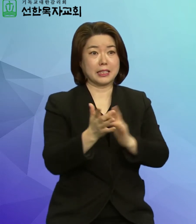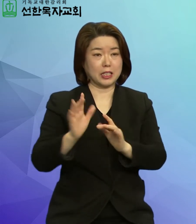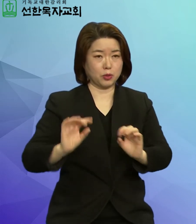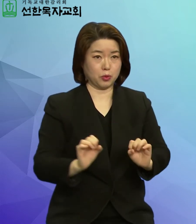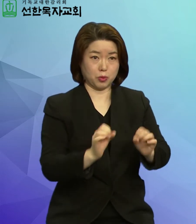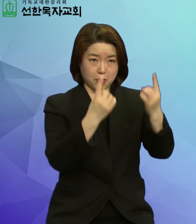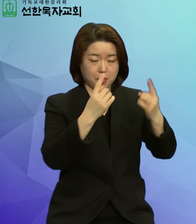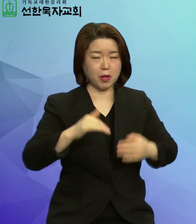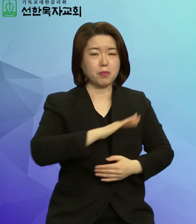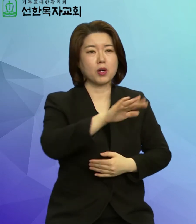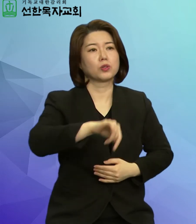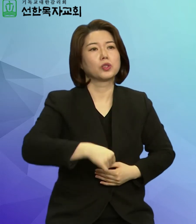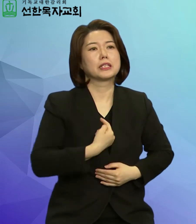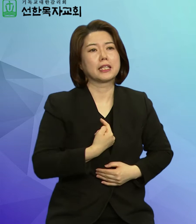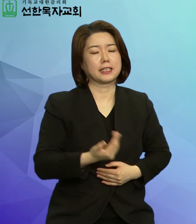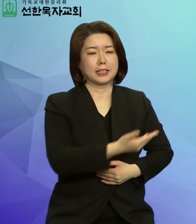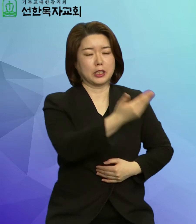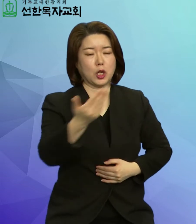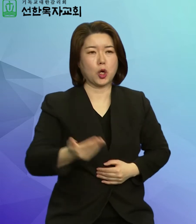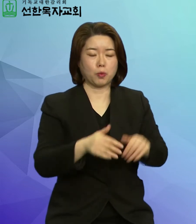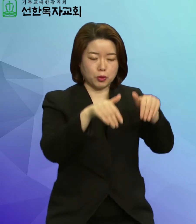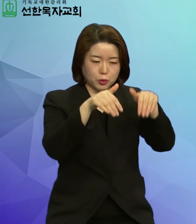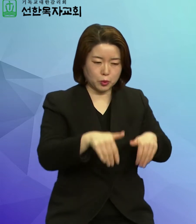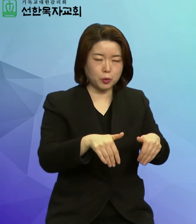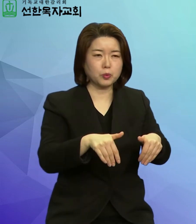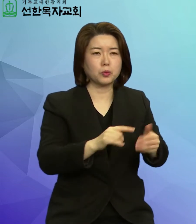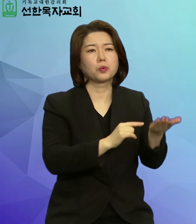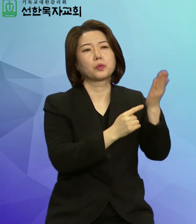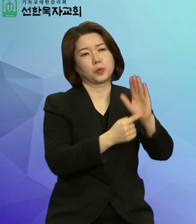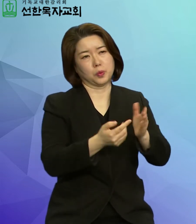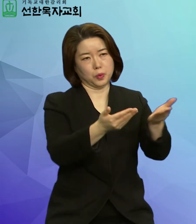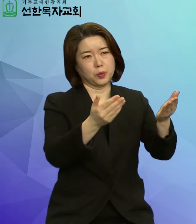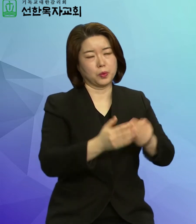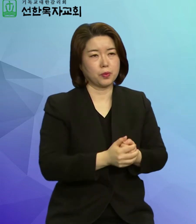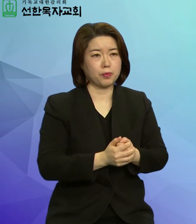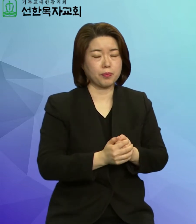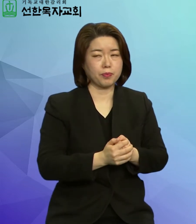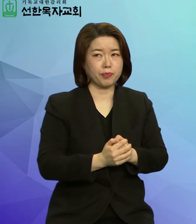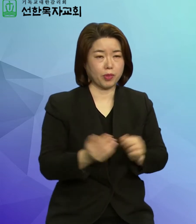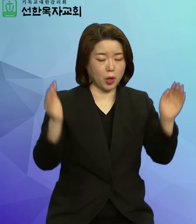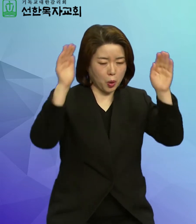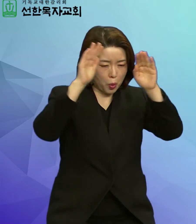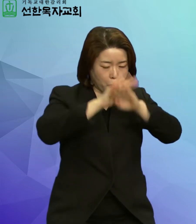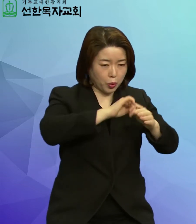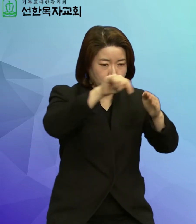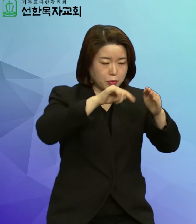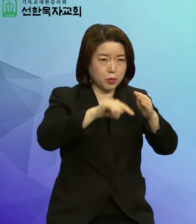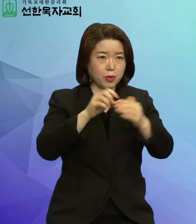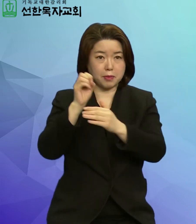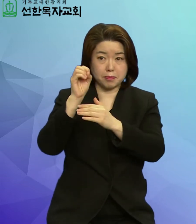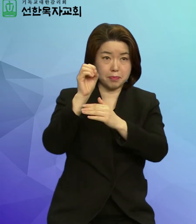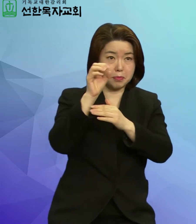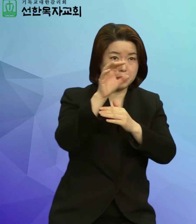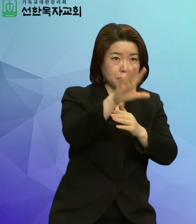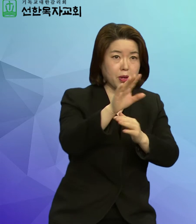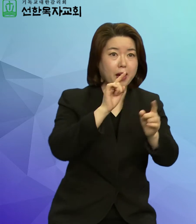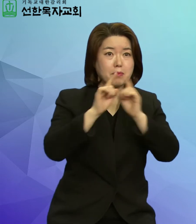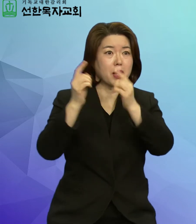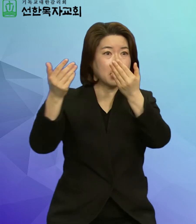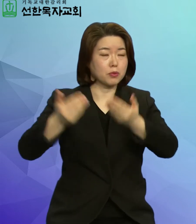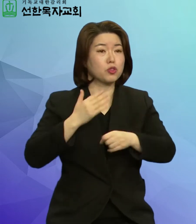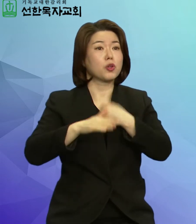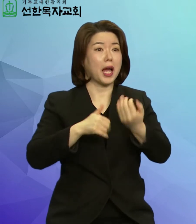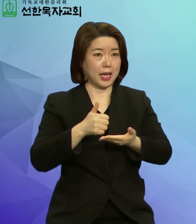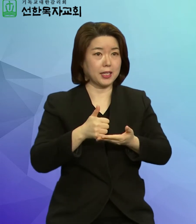우리는 예수로 말미암아 우리 자신을 여러분의 종으로 내세웁니다. 어둠 속에 빛이 비쳐라